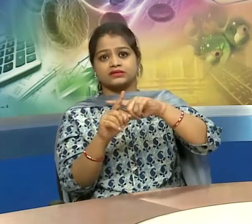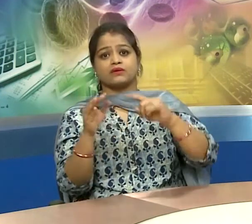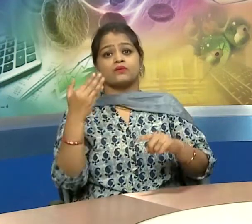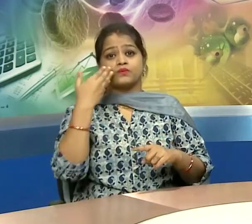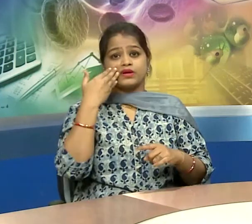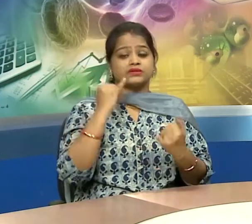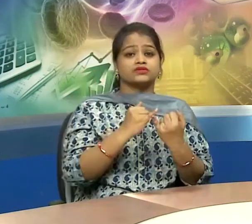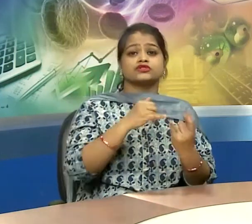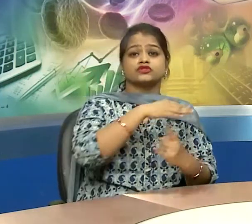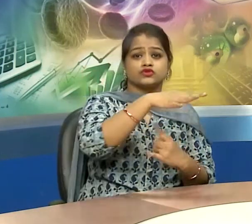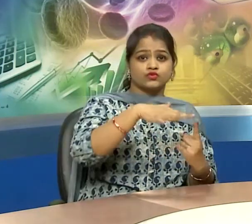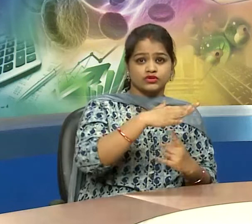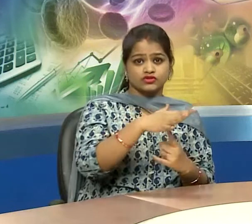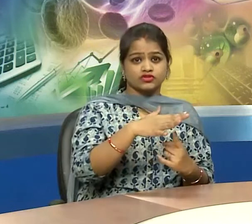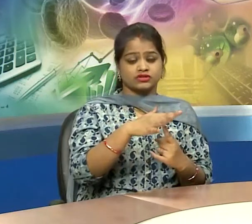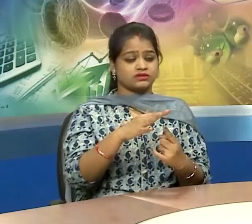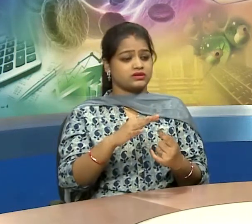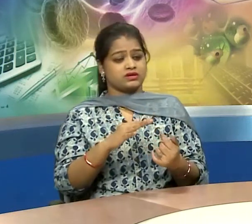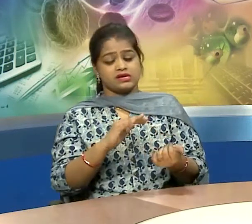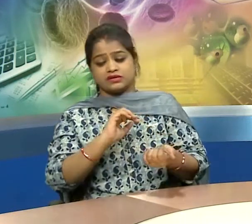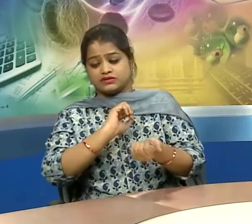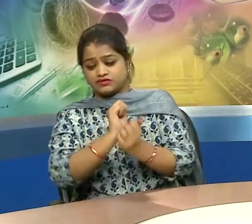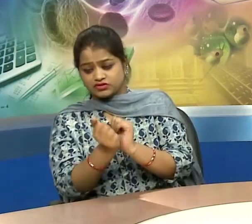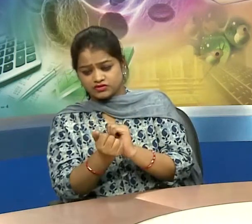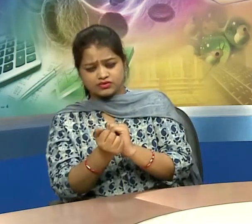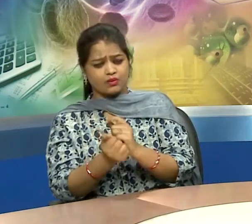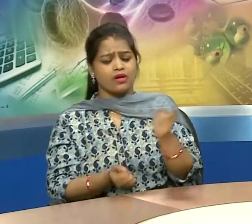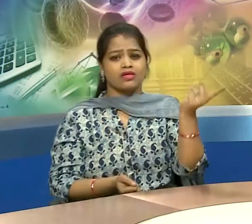समझौता सोच समझकर करना चाहिए।